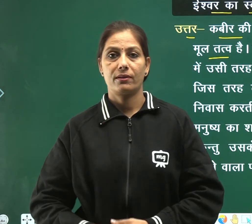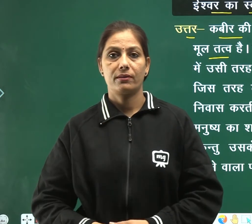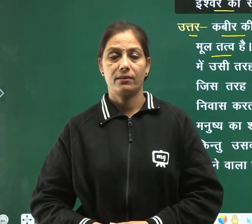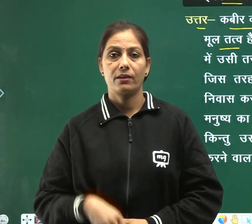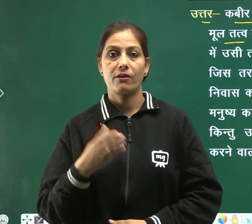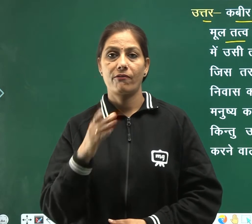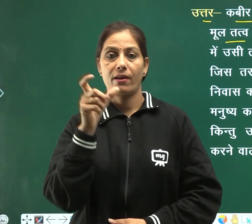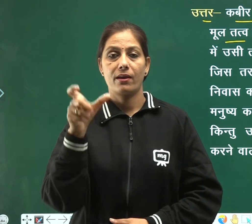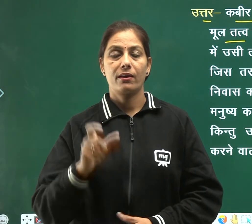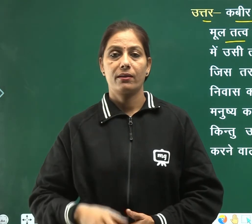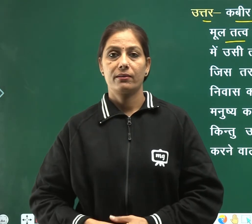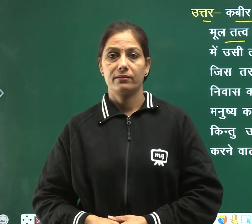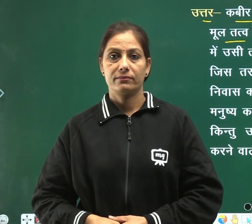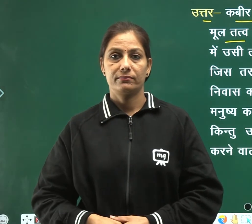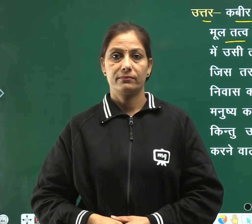वह